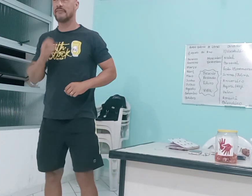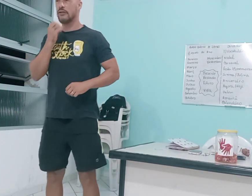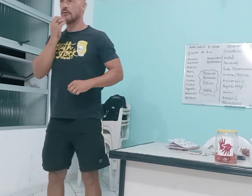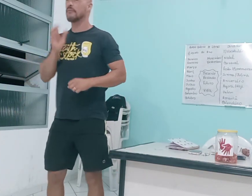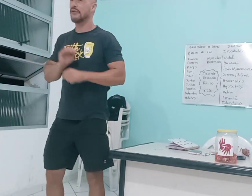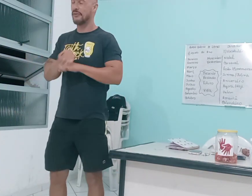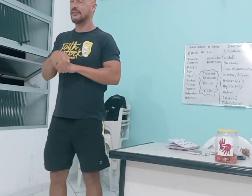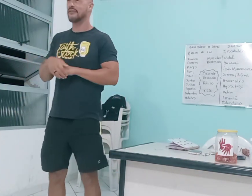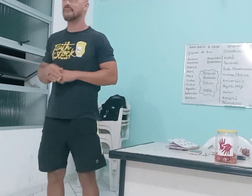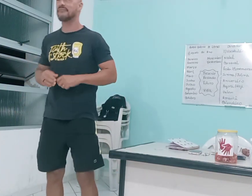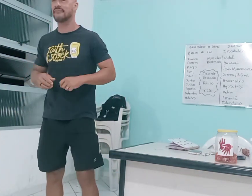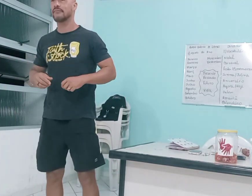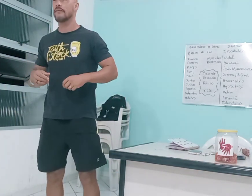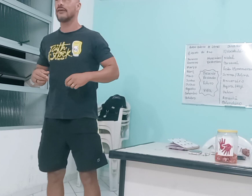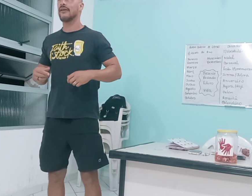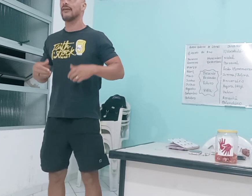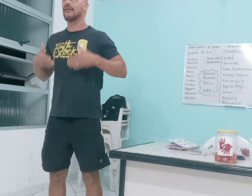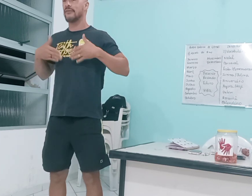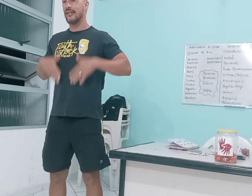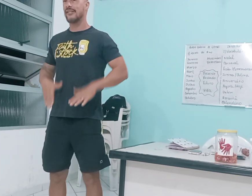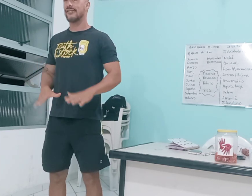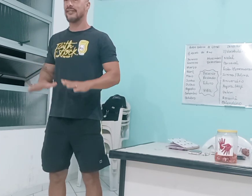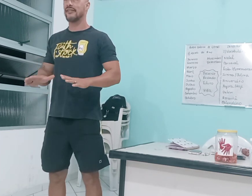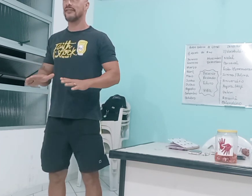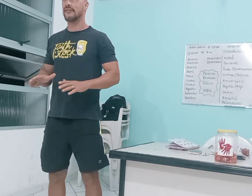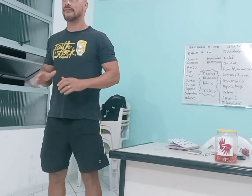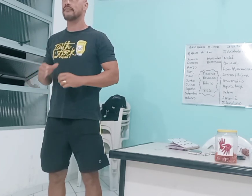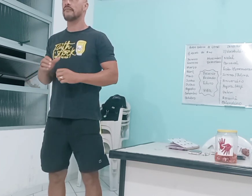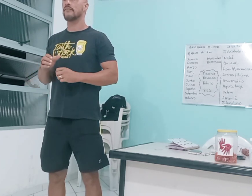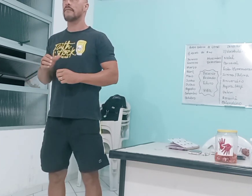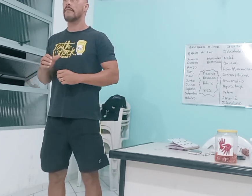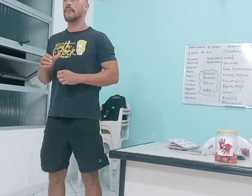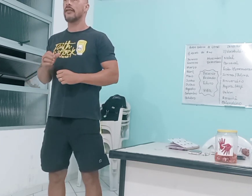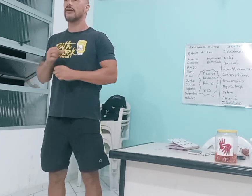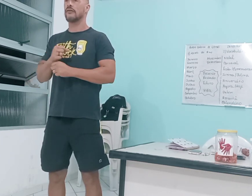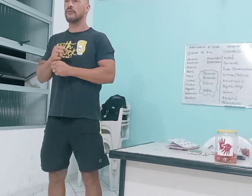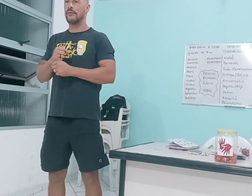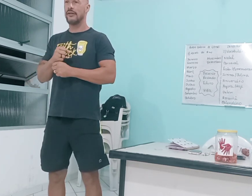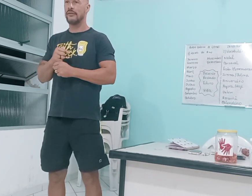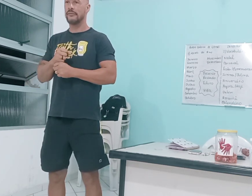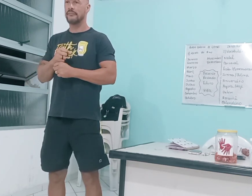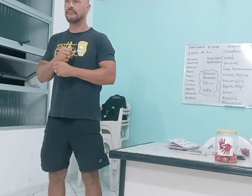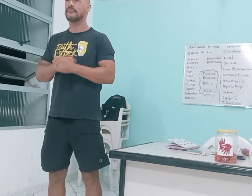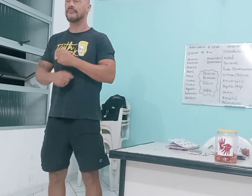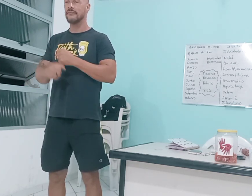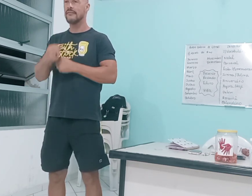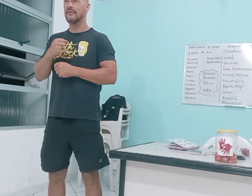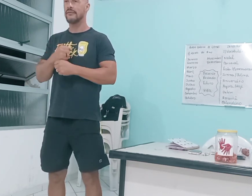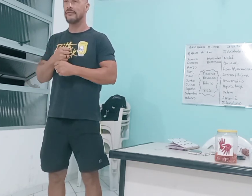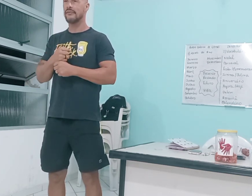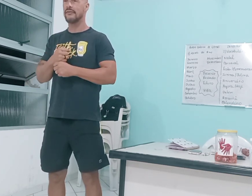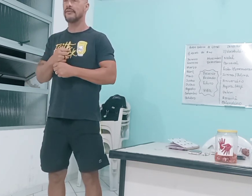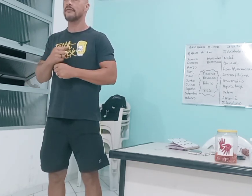Lá, boa noite. Nasci no ano